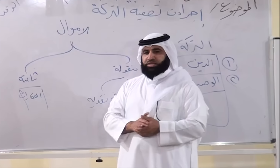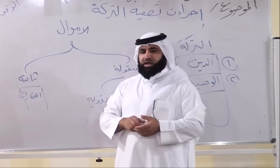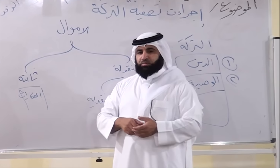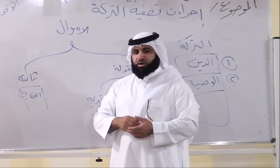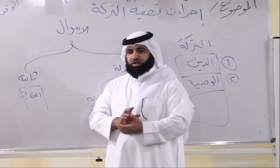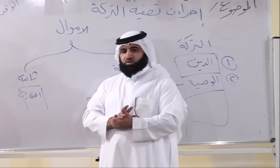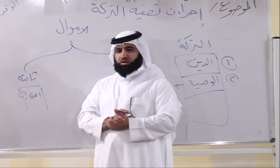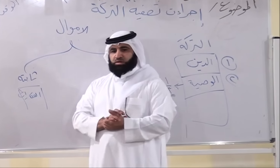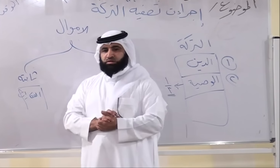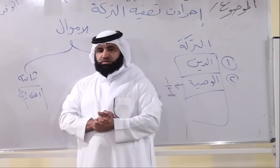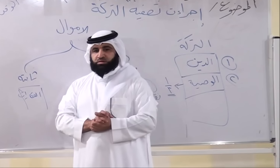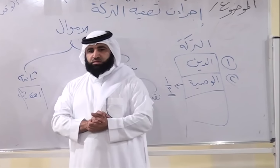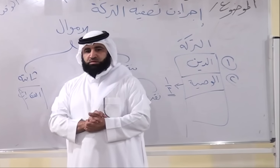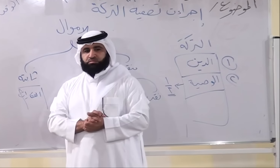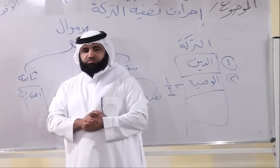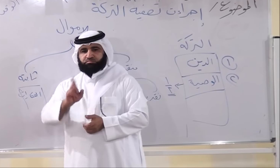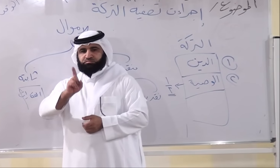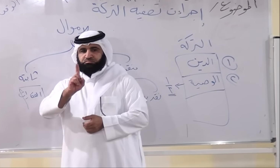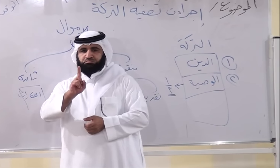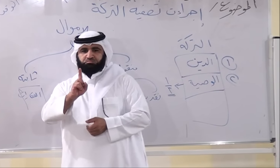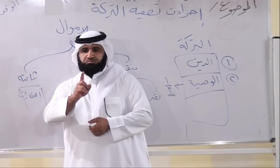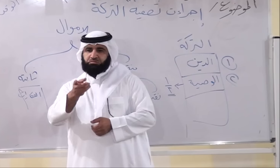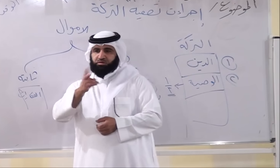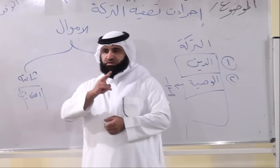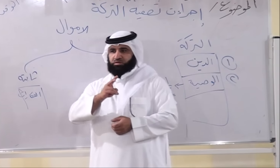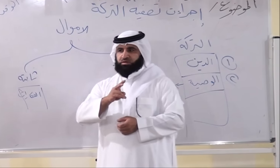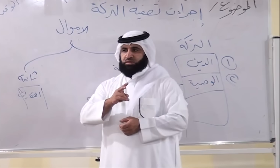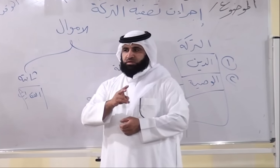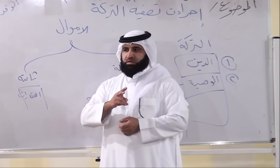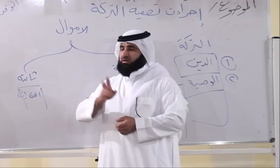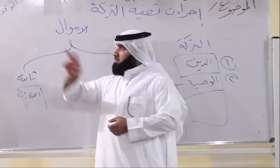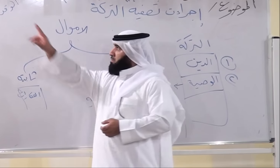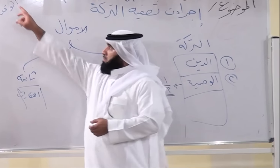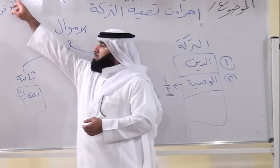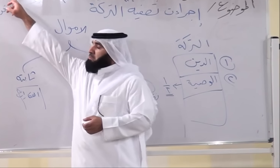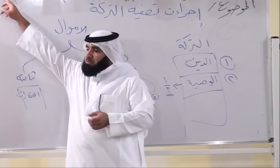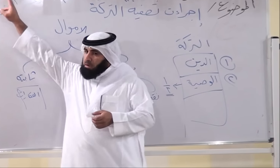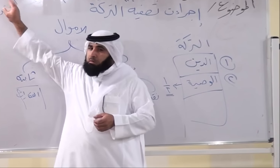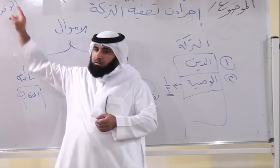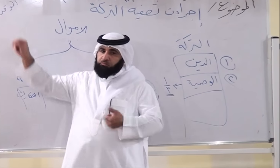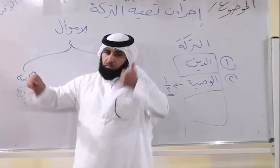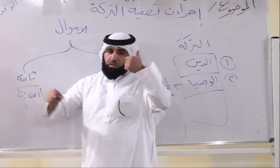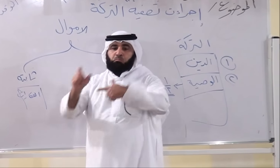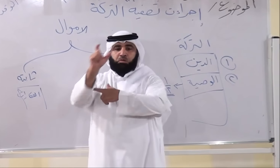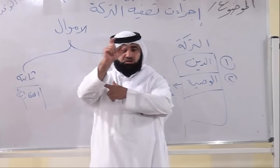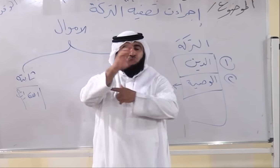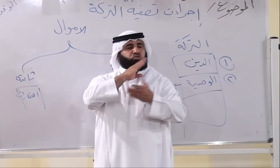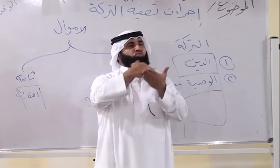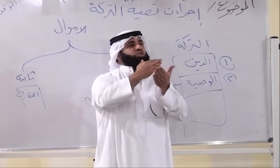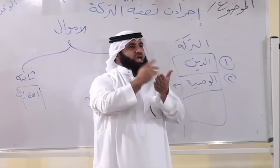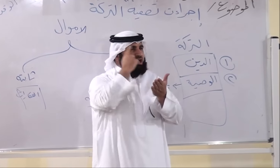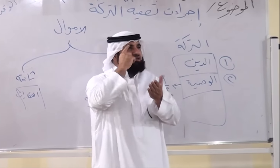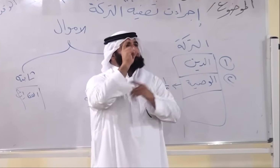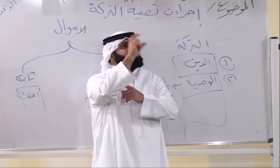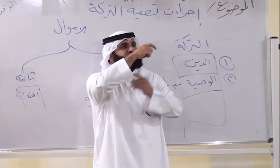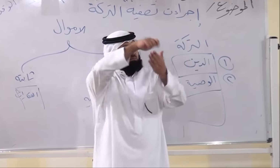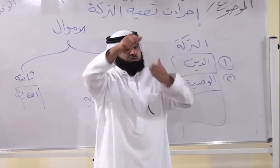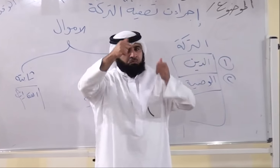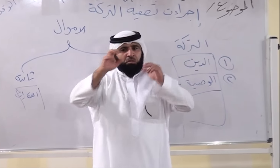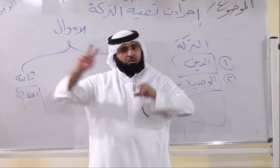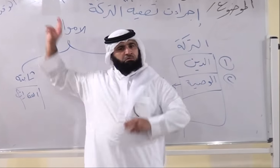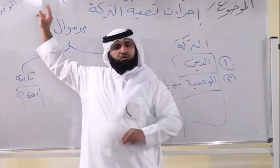شيء دافع على طول. لا غير صحيح. قد تكون الوصية كذلك في بناء مسجد، في أمر دائم.